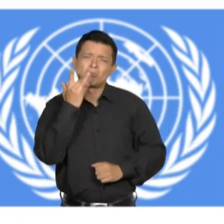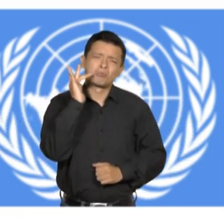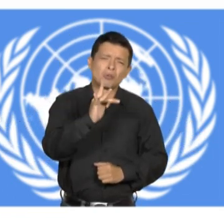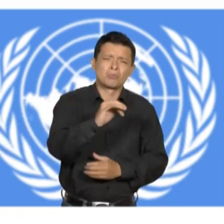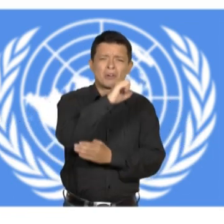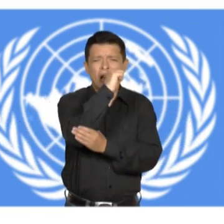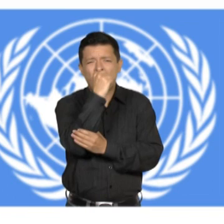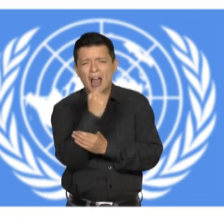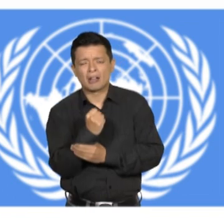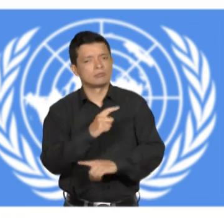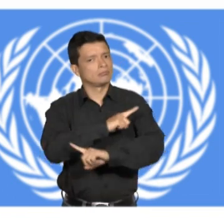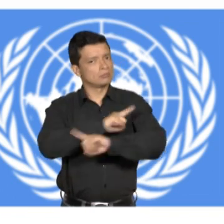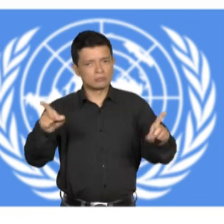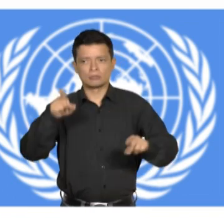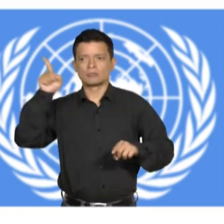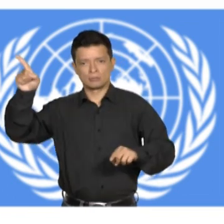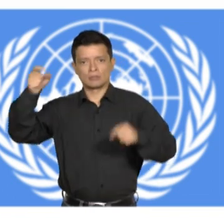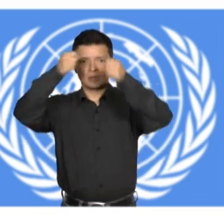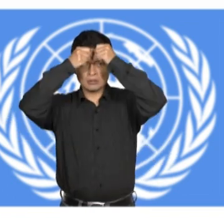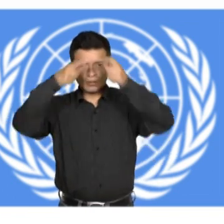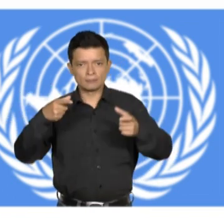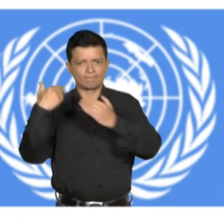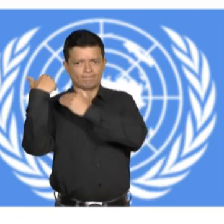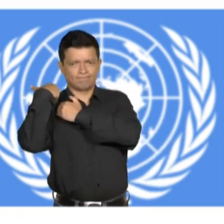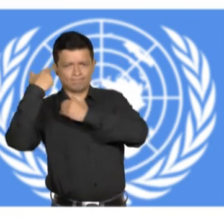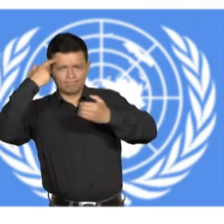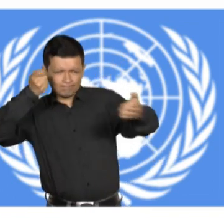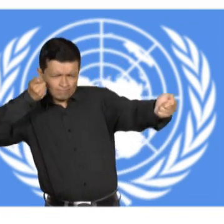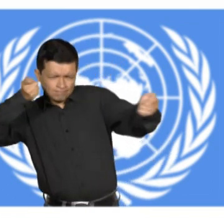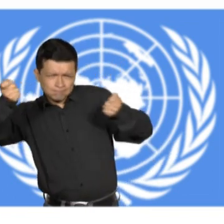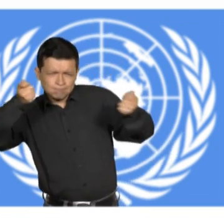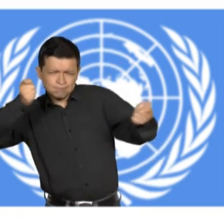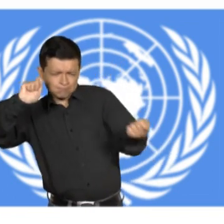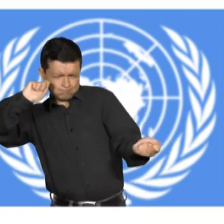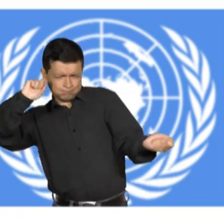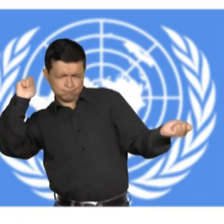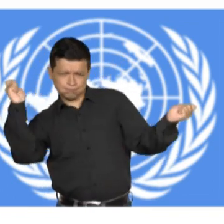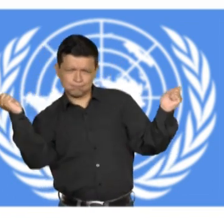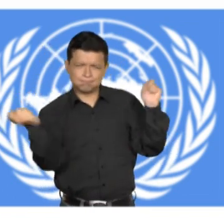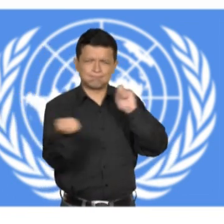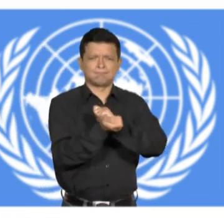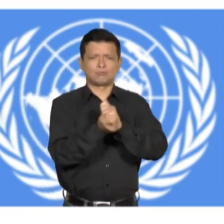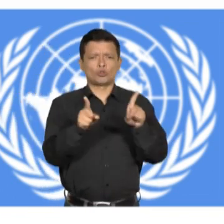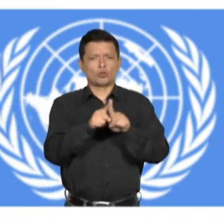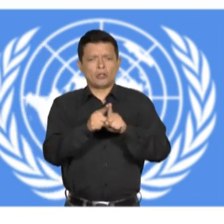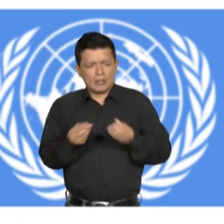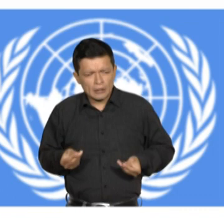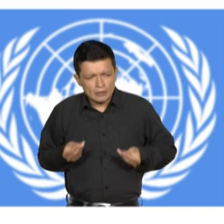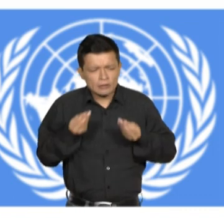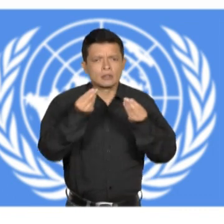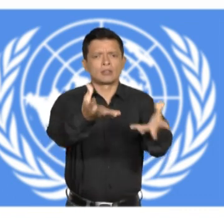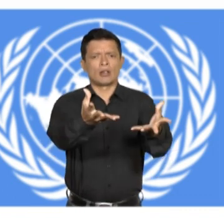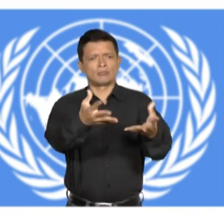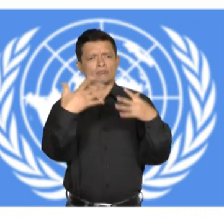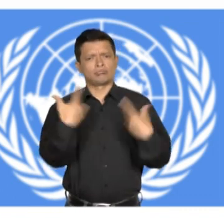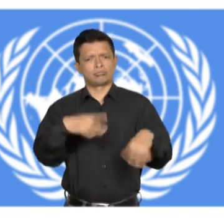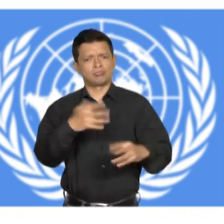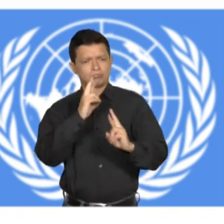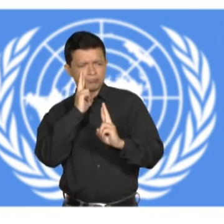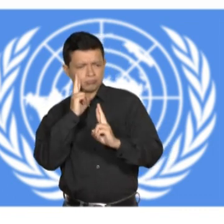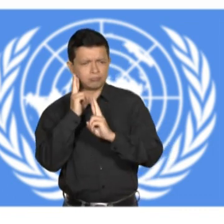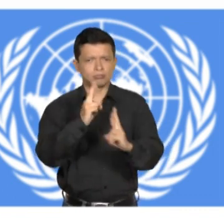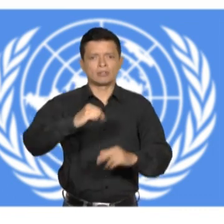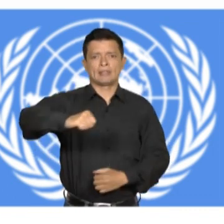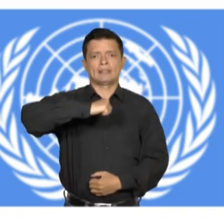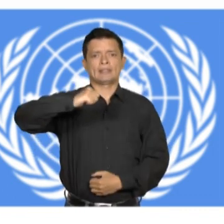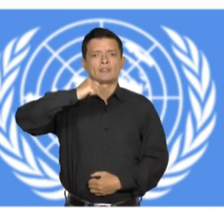y a la diversidad de sus comunidades, y que la promoción del pleno goce de los derechos humanos y las libertades fundamentales por las personas